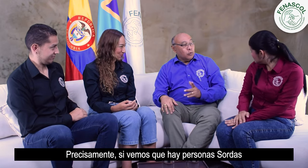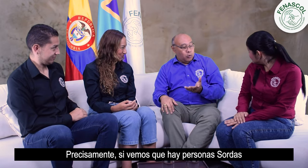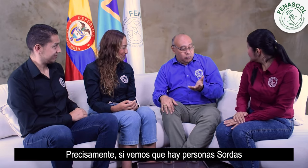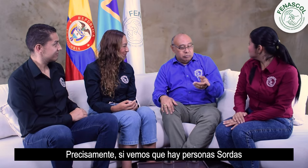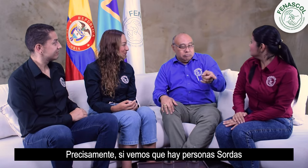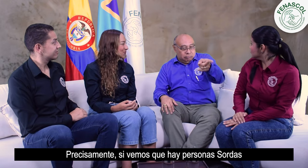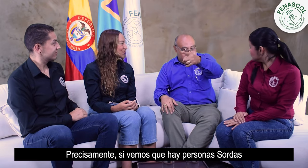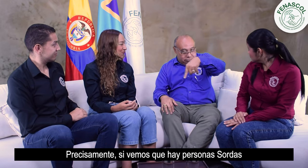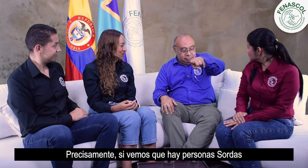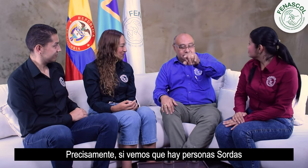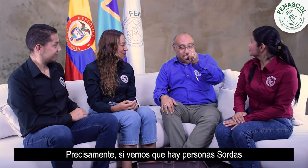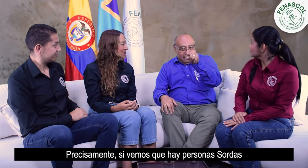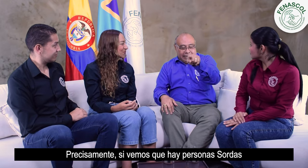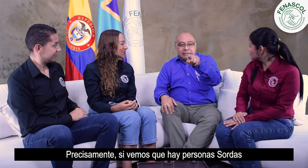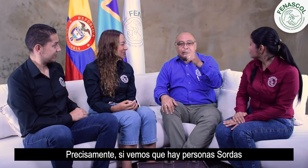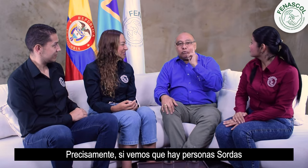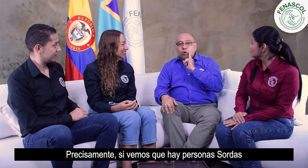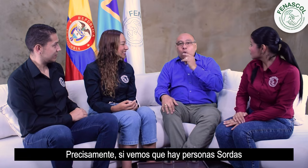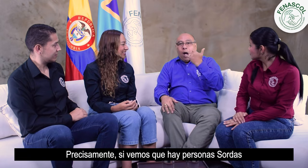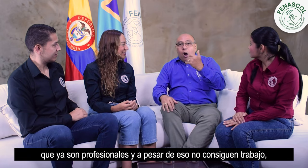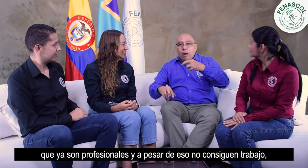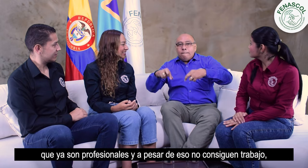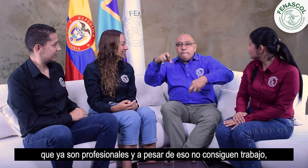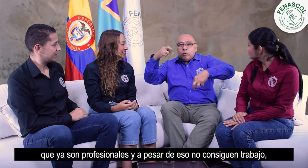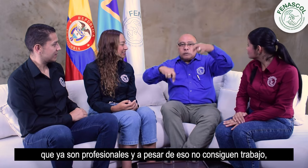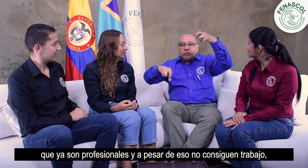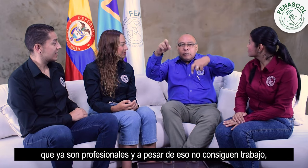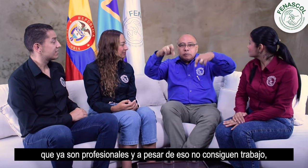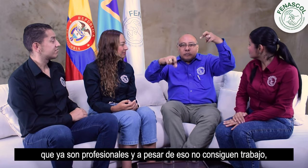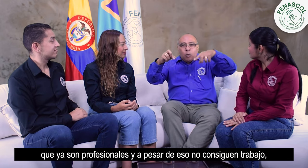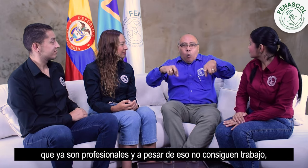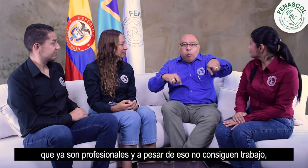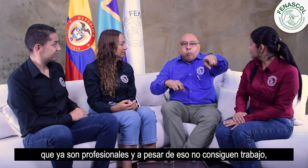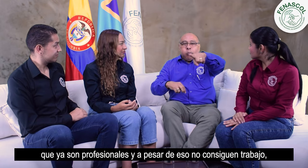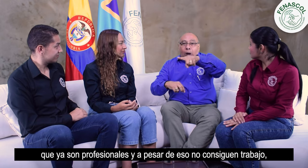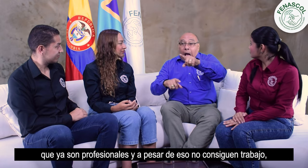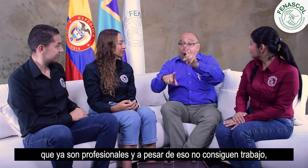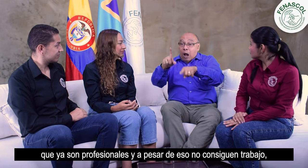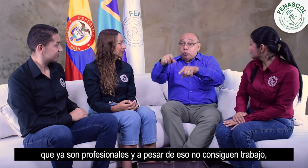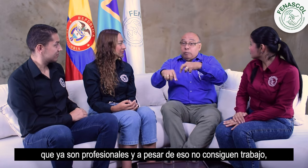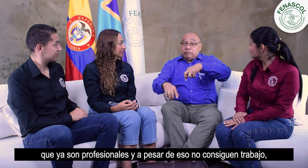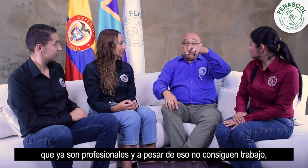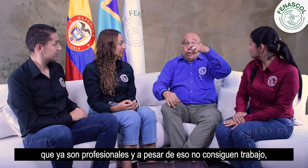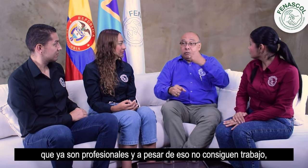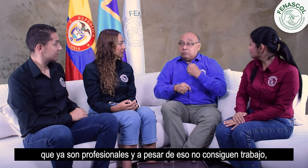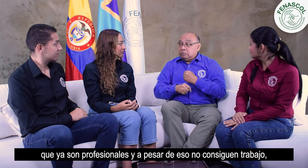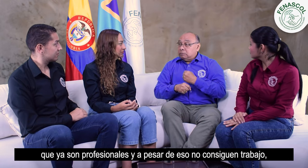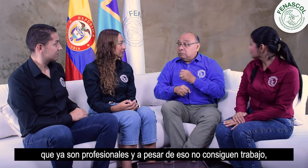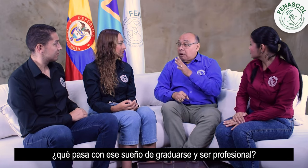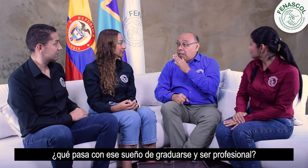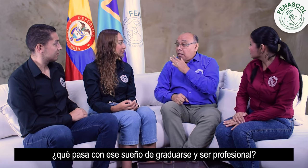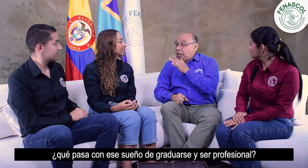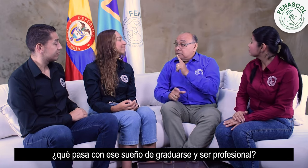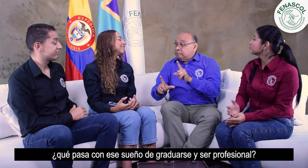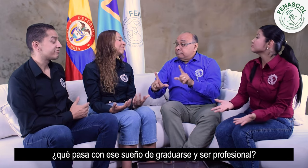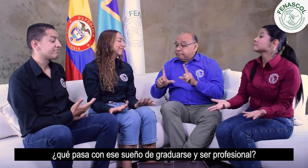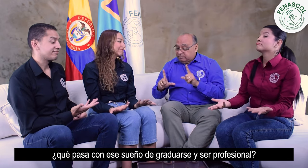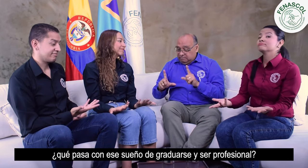Precisamente, si vemos que hay personas sordas que ya son profesionales y a pesar de eso no consiguen trabajo, ¿qué pasa con ese sueño de